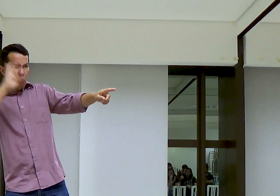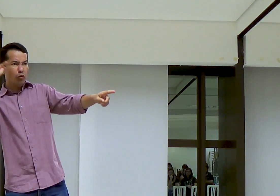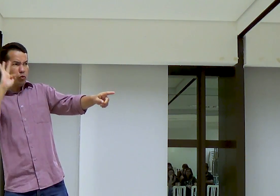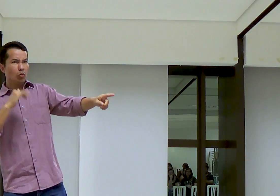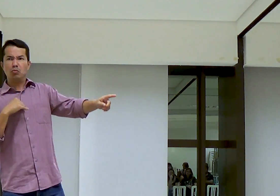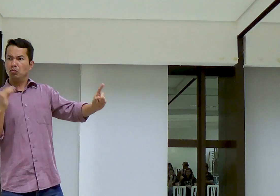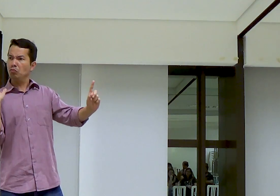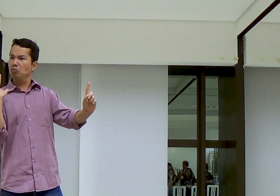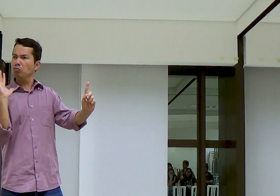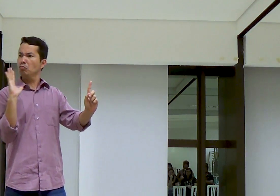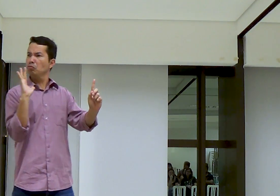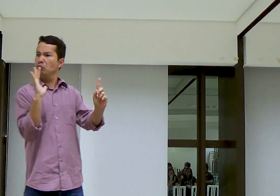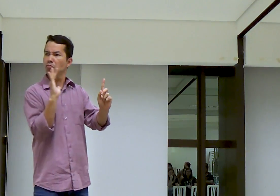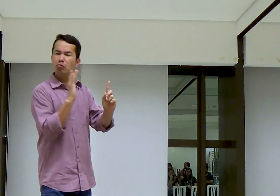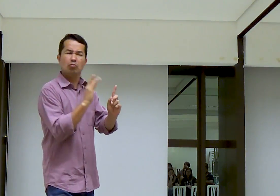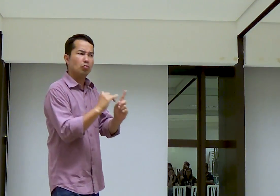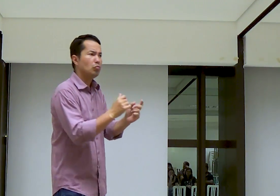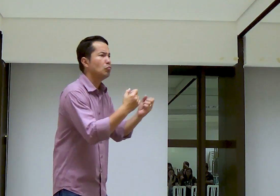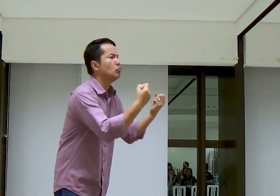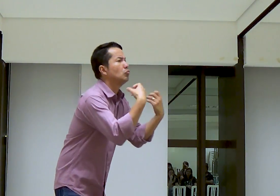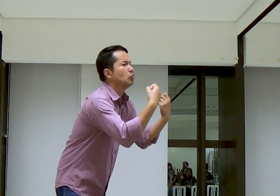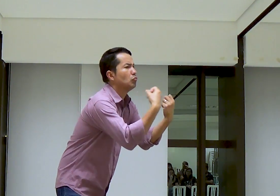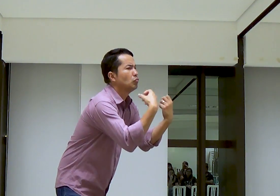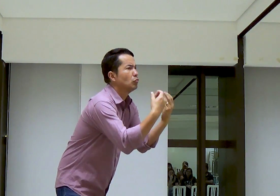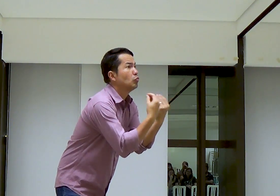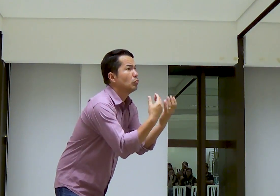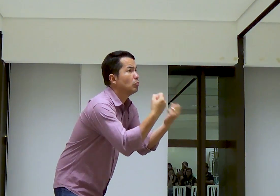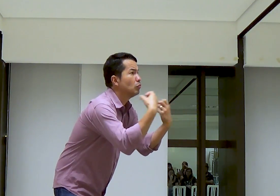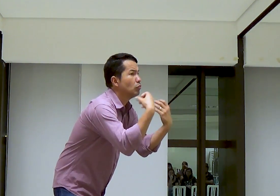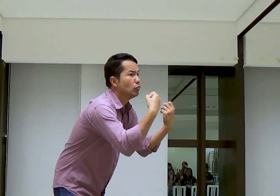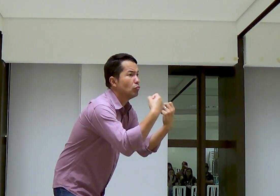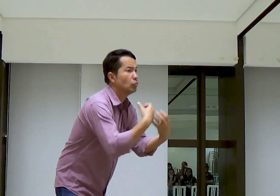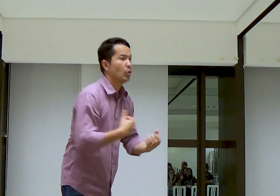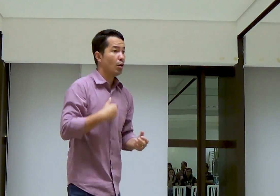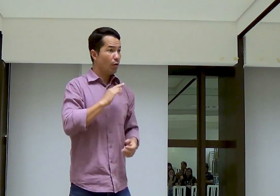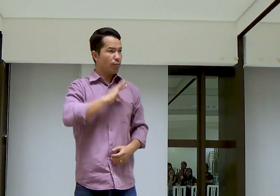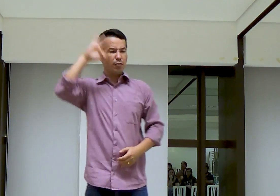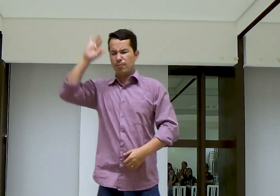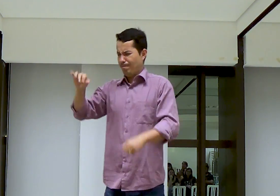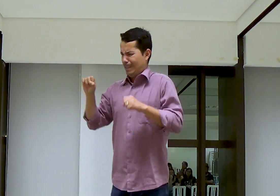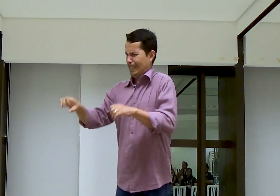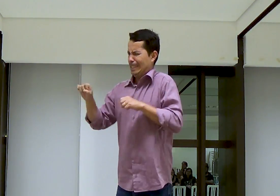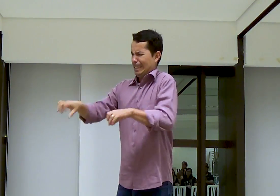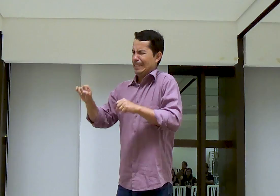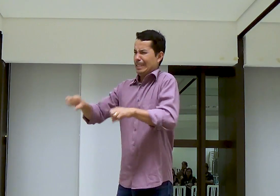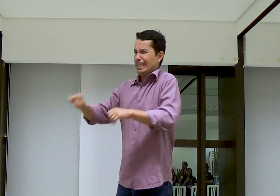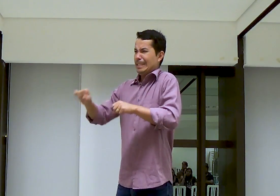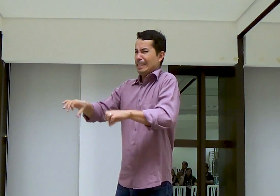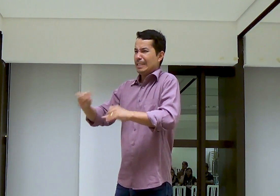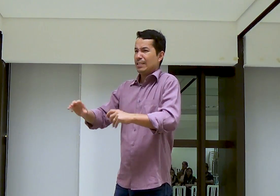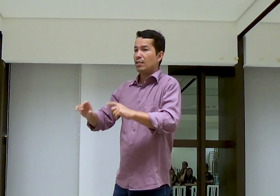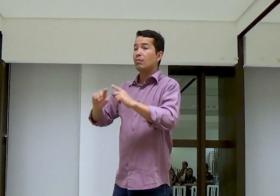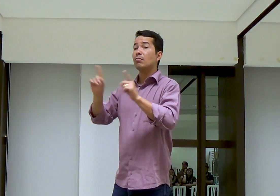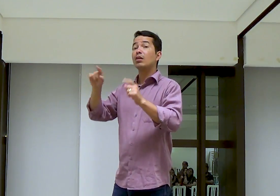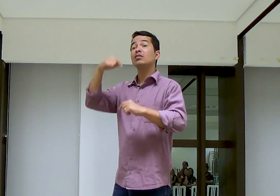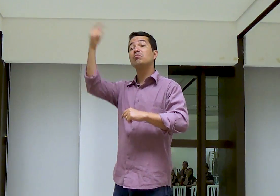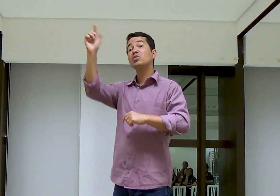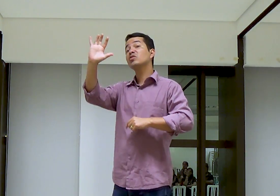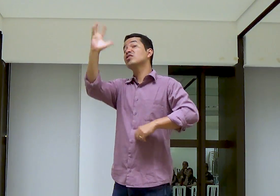puxa vida, ele, o fariseu chamou, vamos lá. E ele ensinava, ensinava, ensinava, e falava, falava e